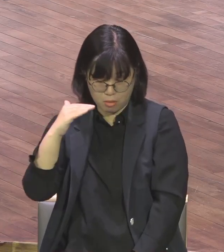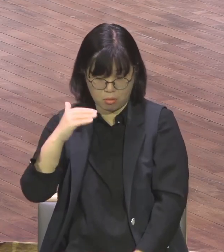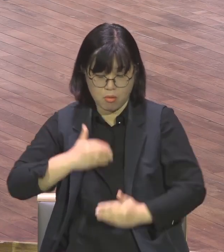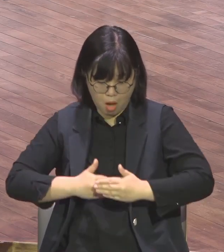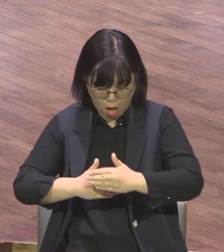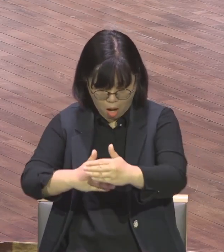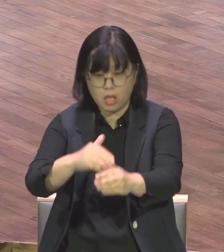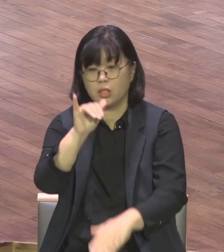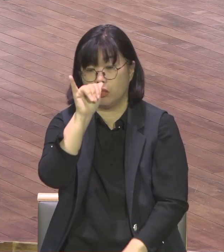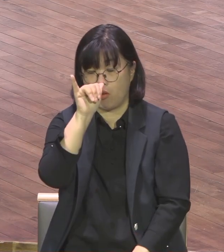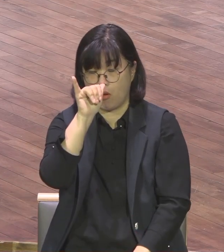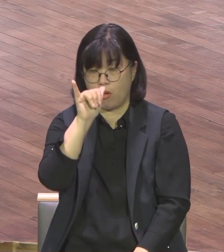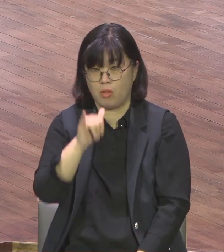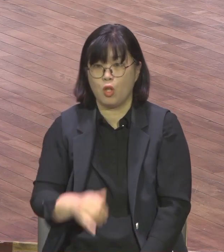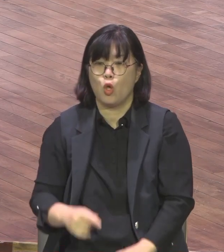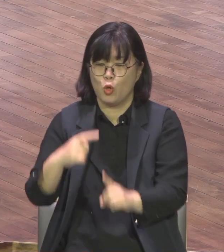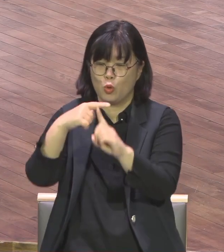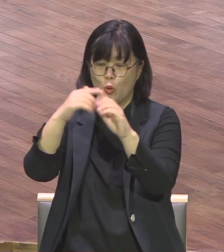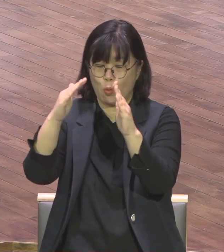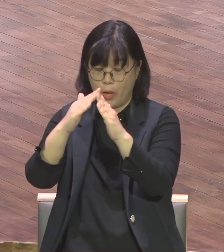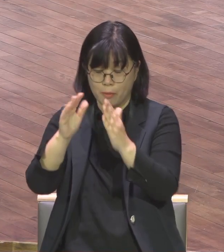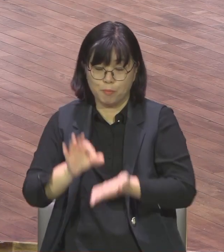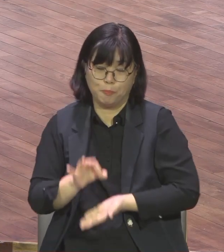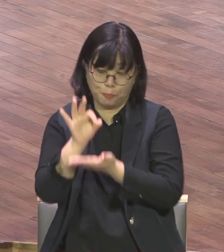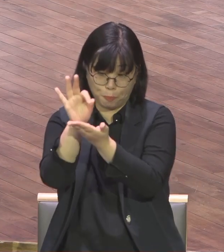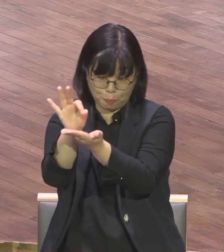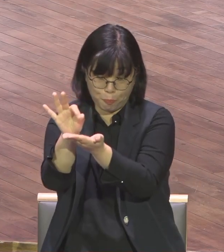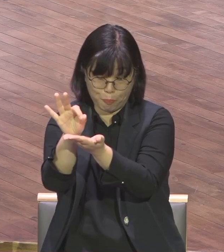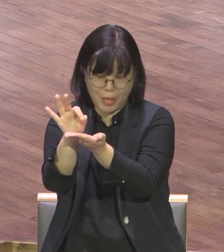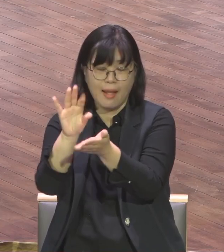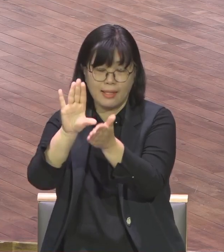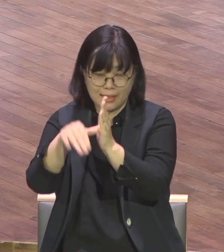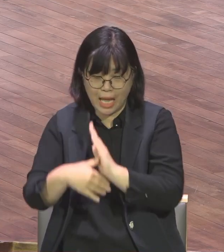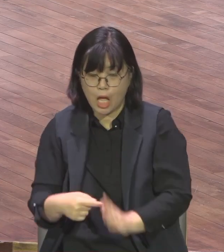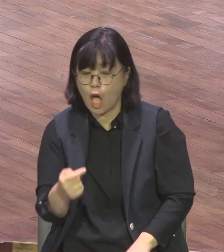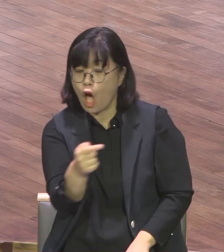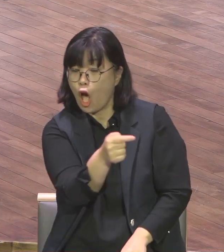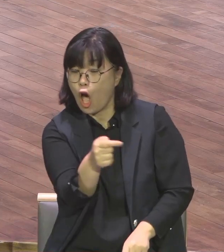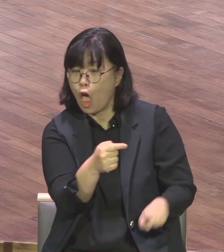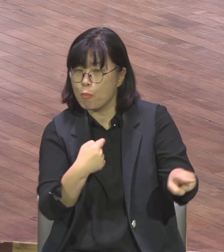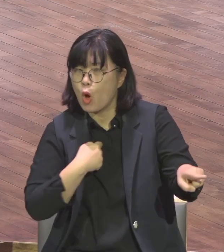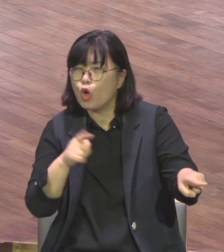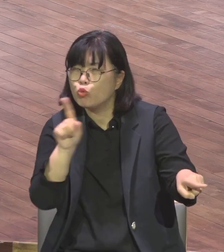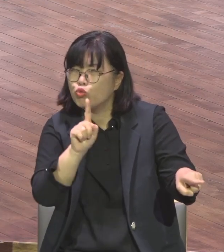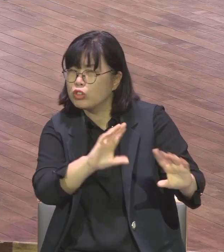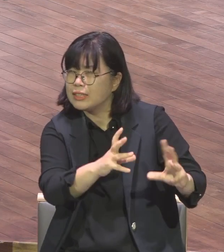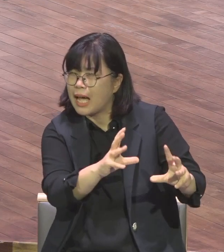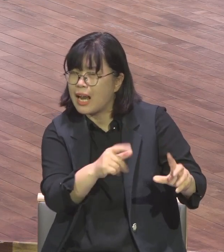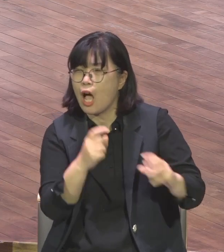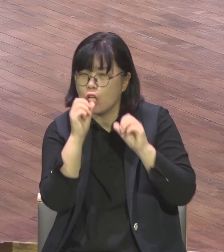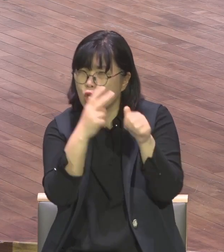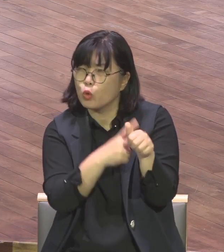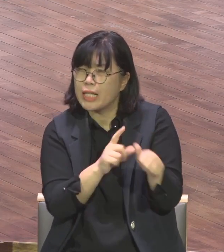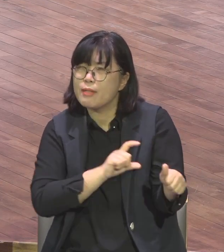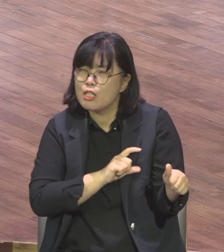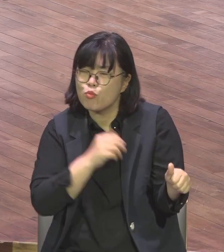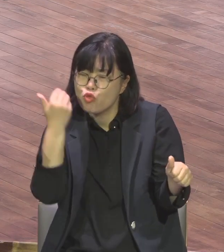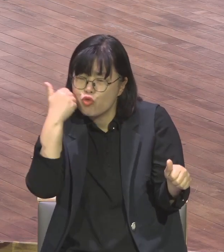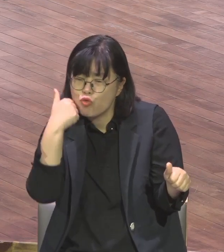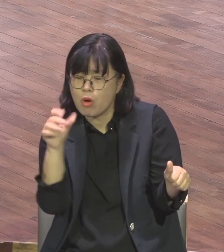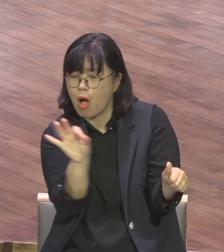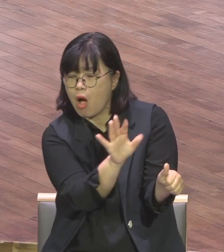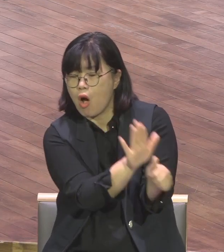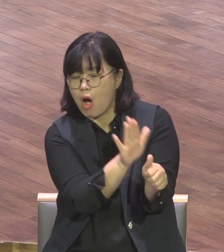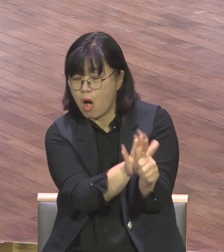나라 선교사님에게 제가 선교비를 드린다 그 지정하면 지금 주는 거예요. 개인적으로 막 개인적으로 받고